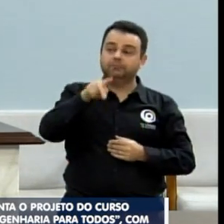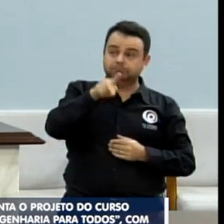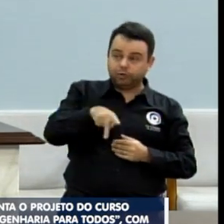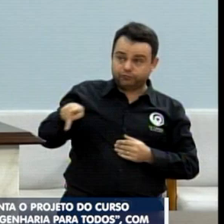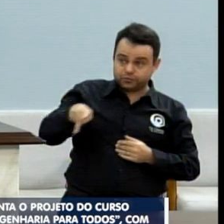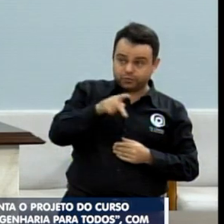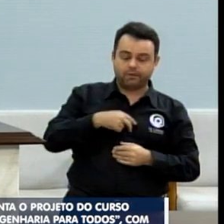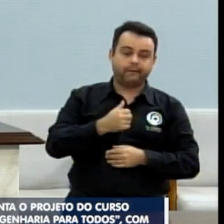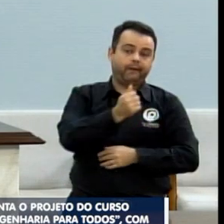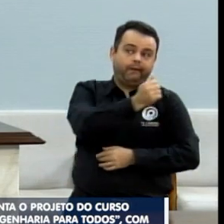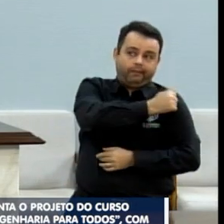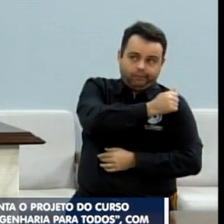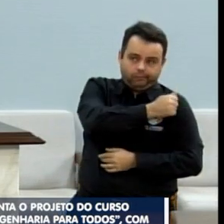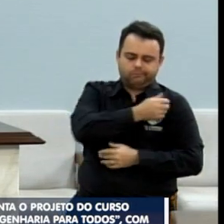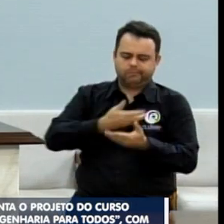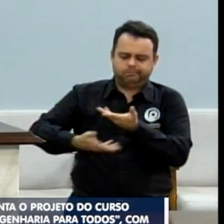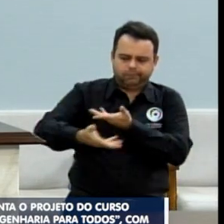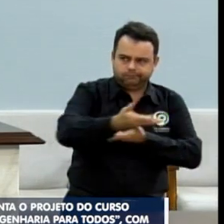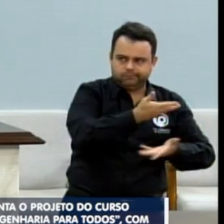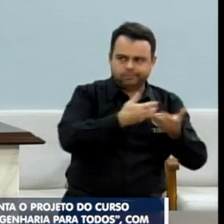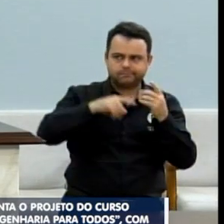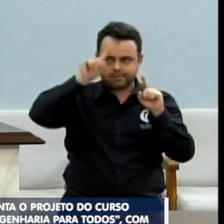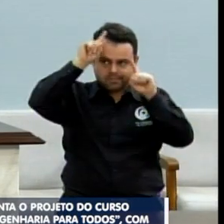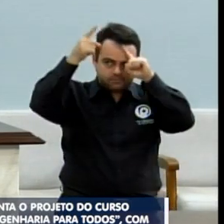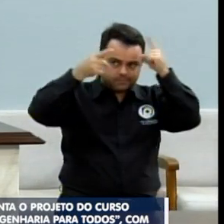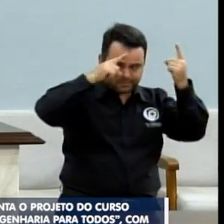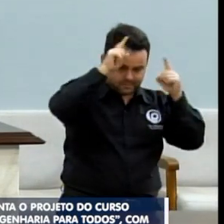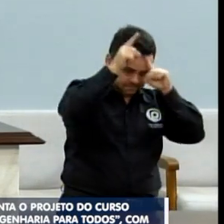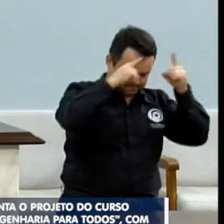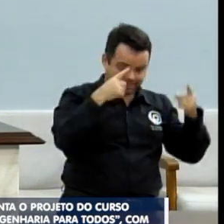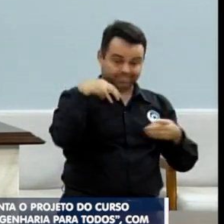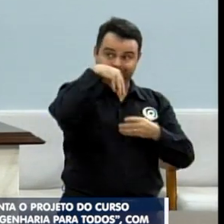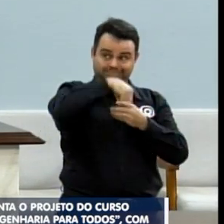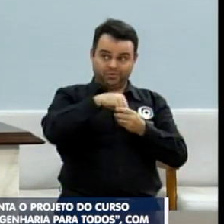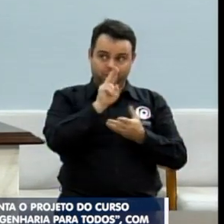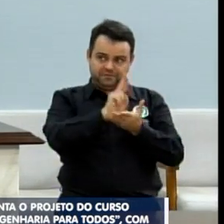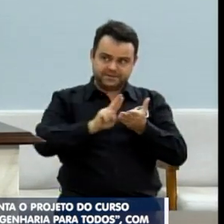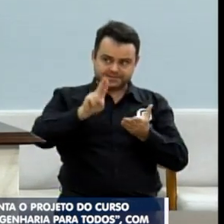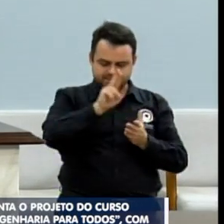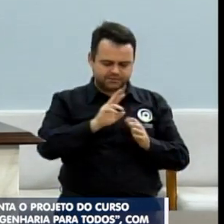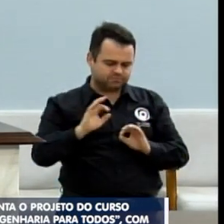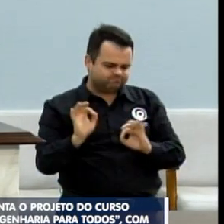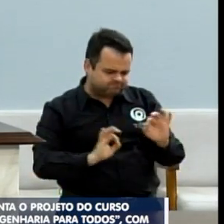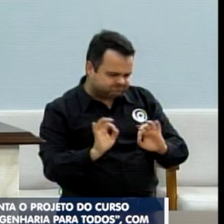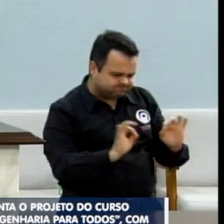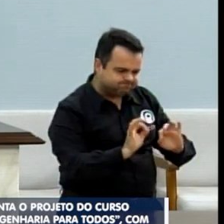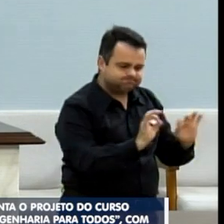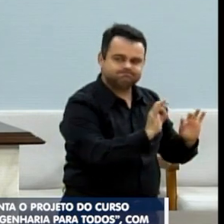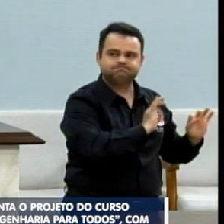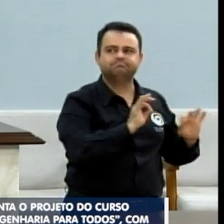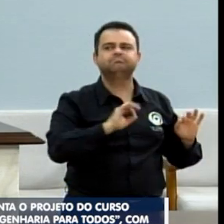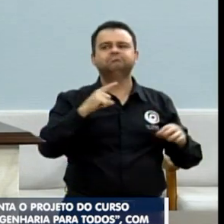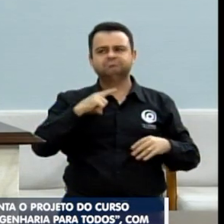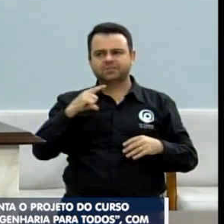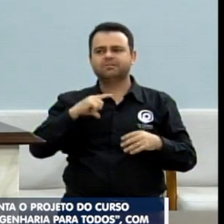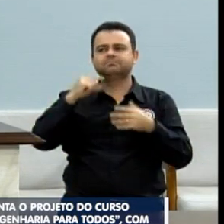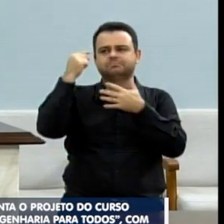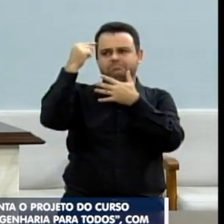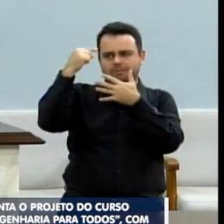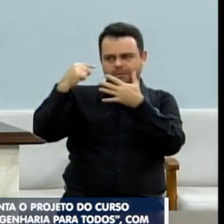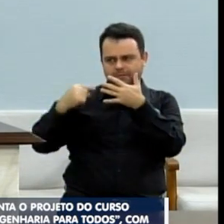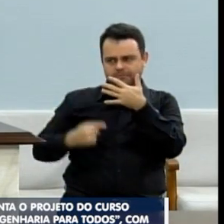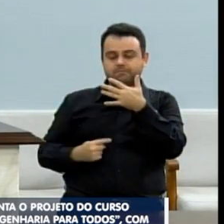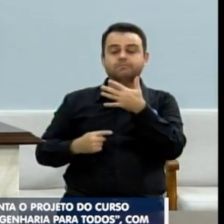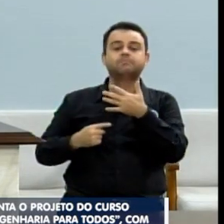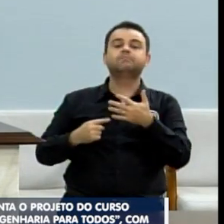professores, estudantes e a universidade, né, que atende os requisitos estabelecidos, né, pelo o